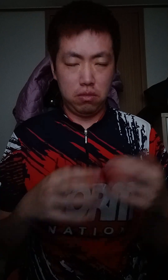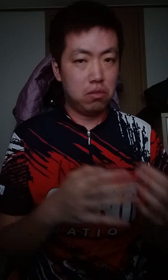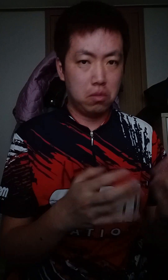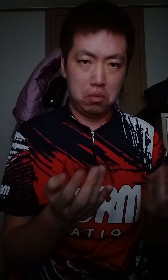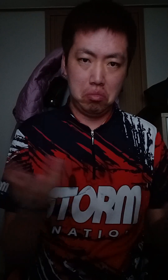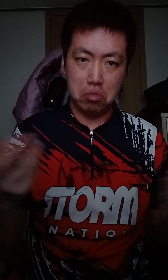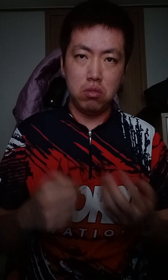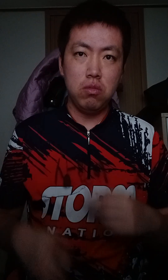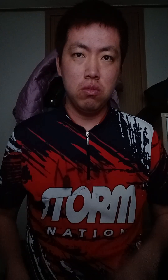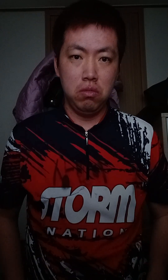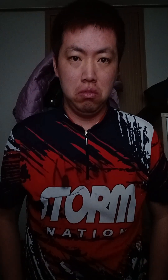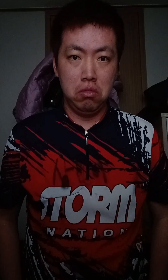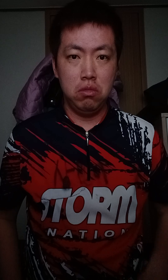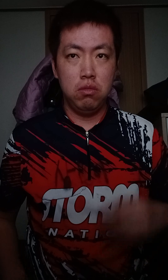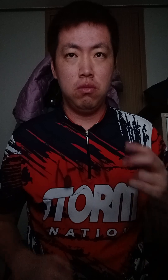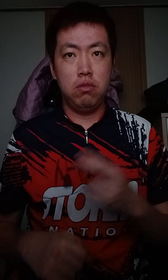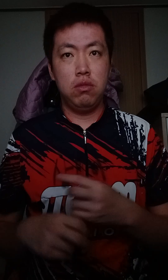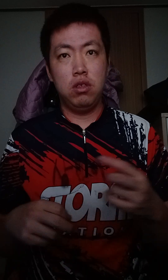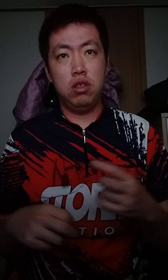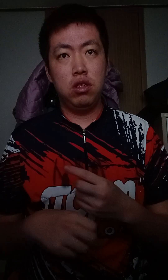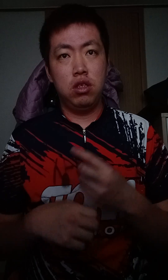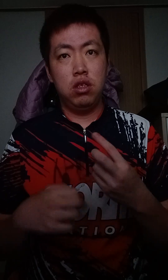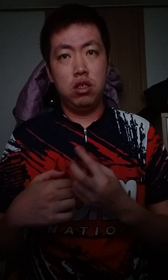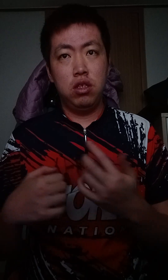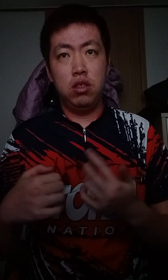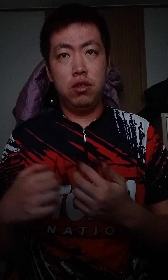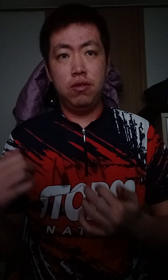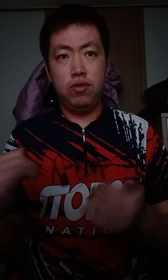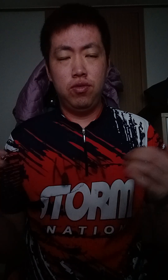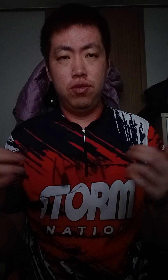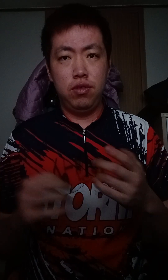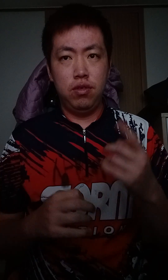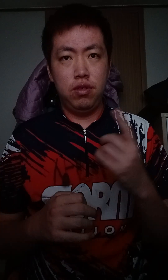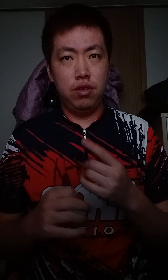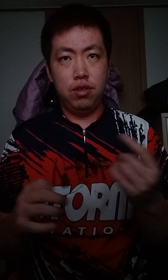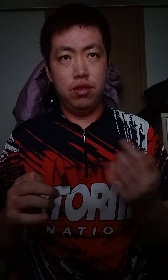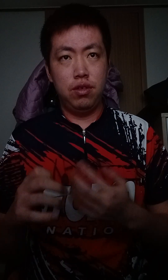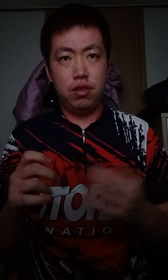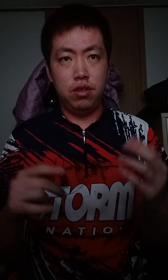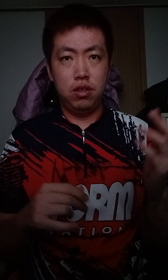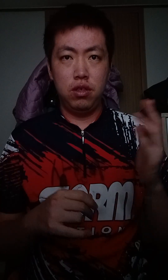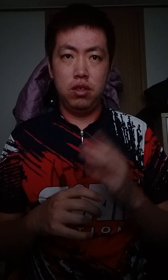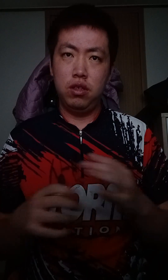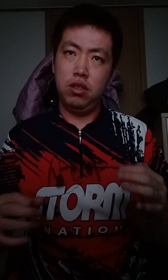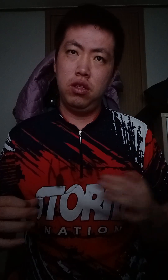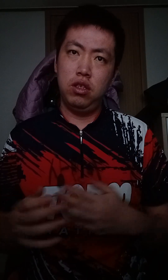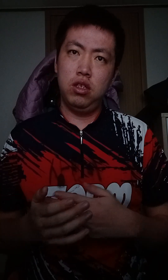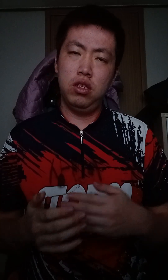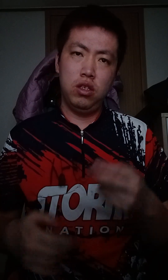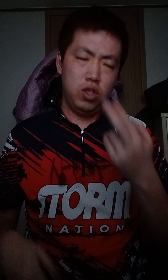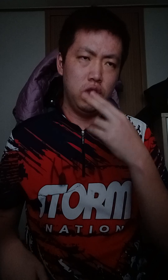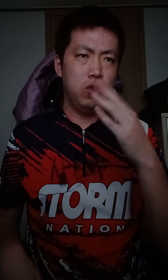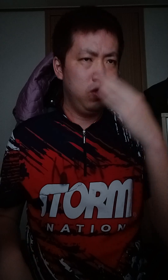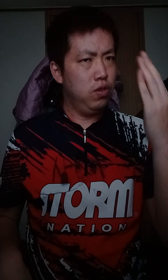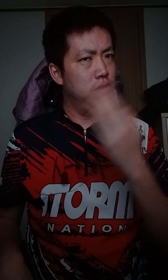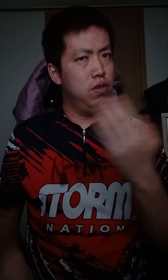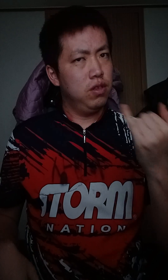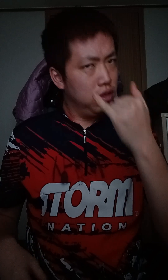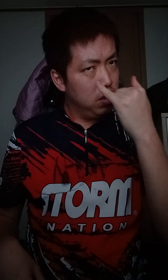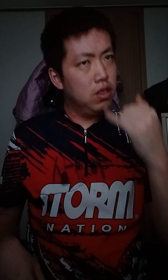모르겠다고. 경찰은 버스 기사의 역주행 이유를 아직 파악하지 못했습니다. 음주나 약물과 관련이 있는지